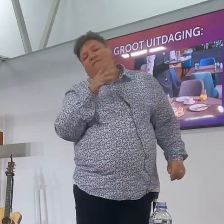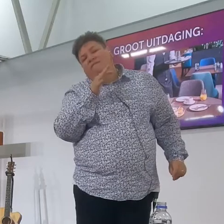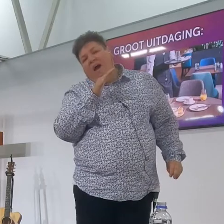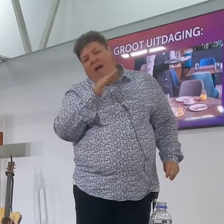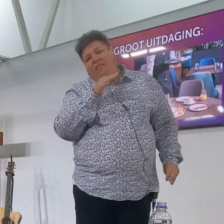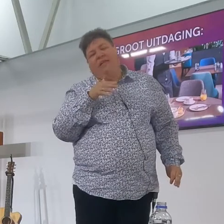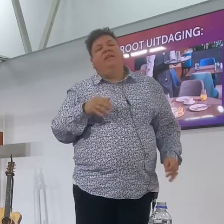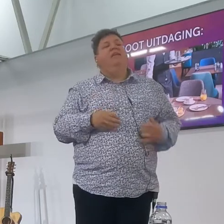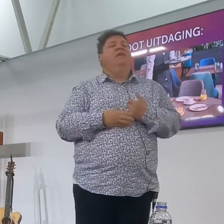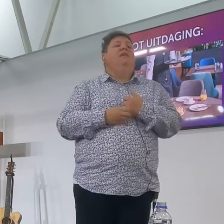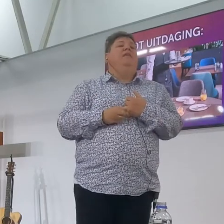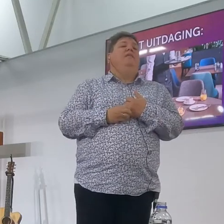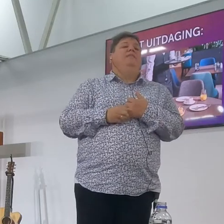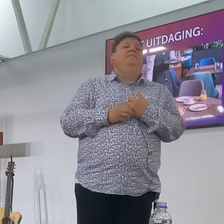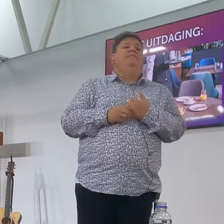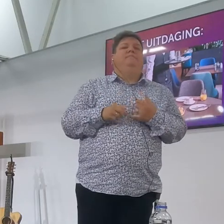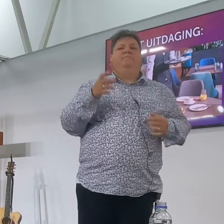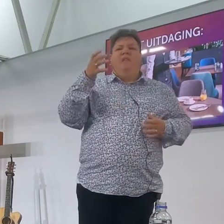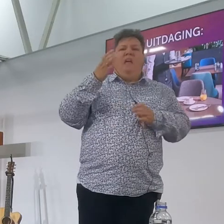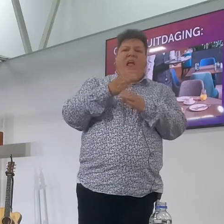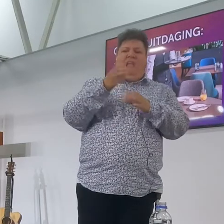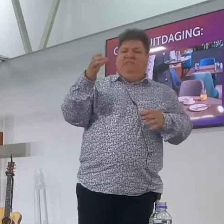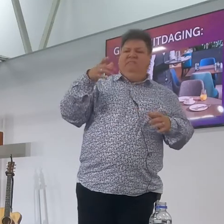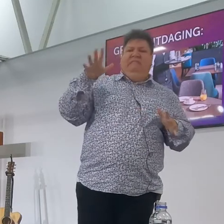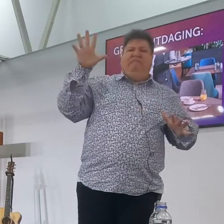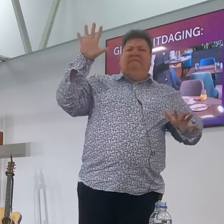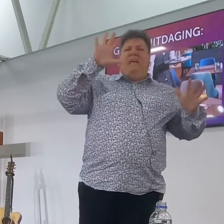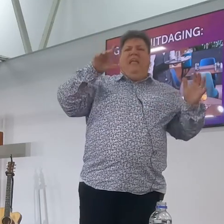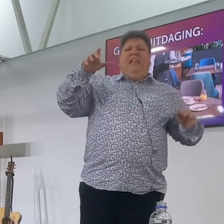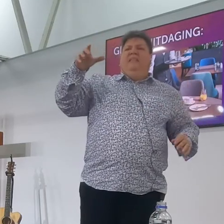dan sy glas nie skoon nie.